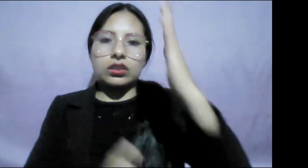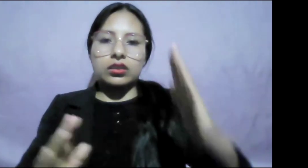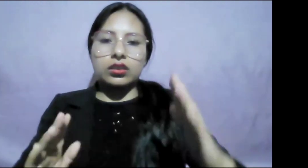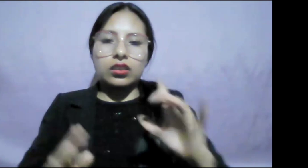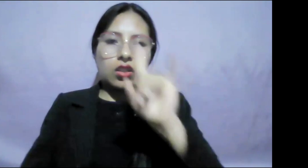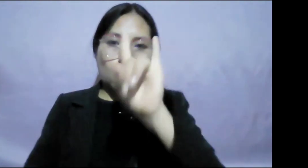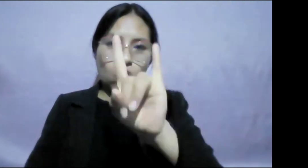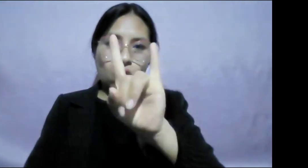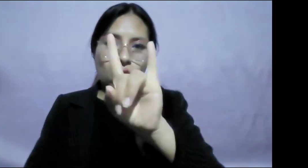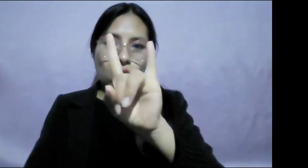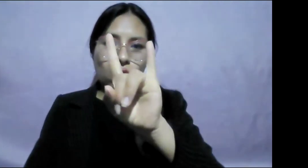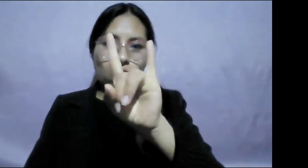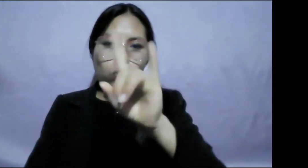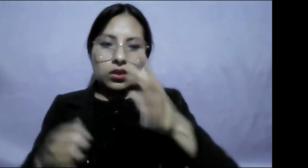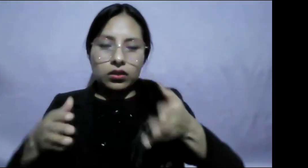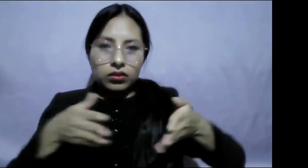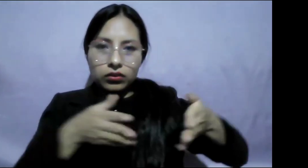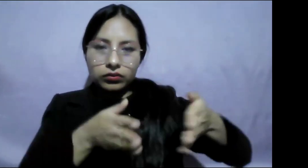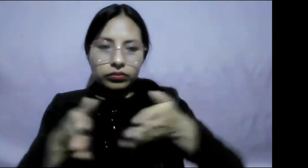presidente se